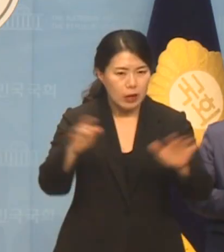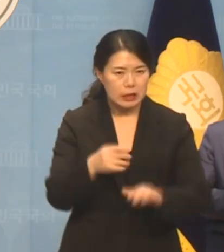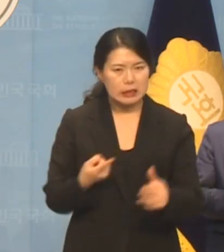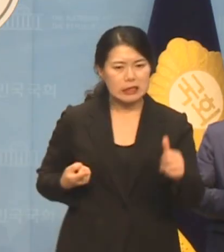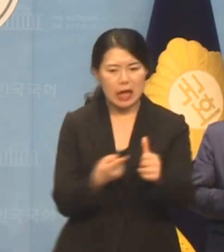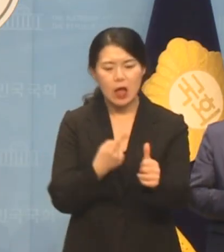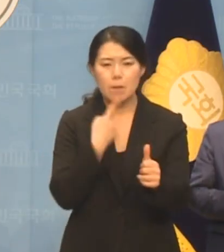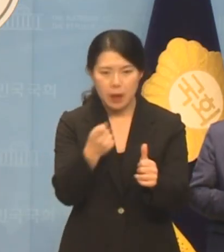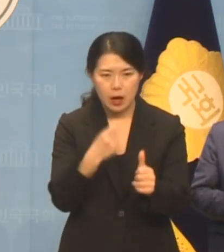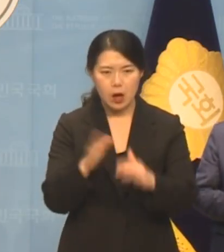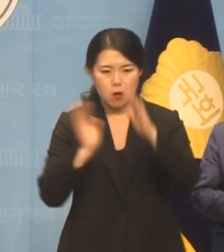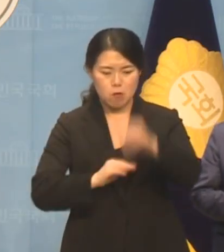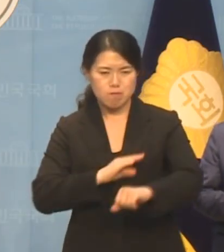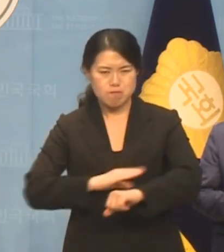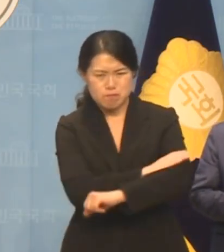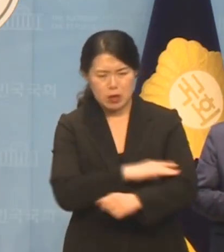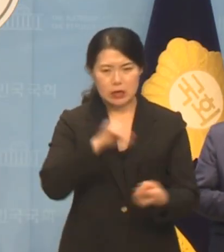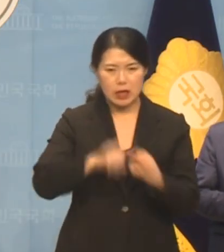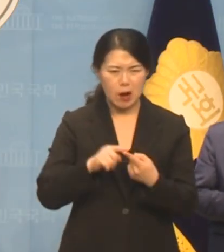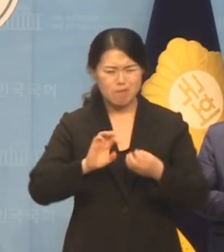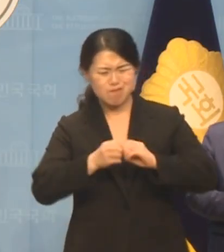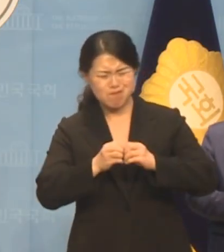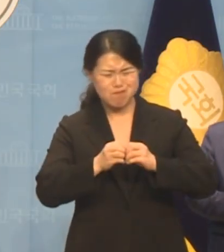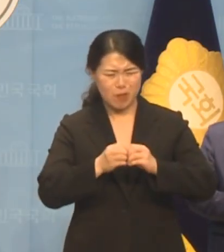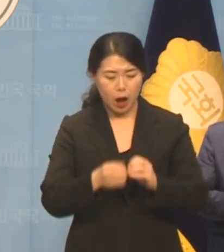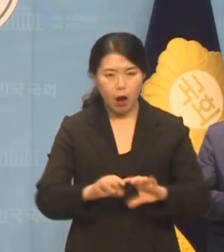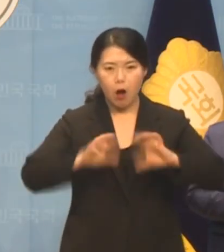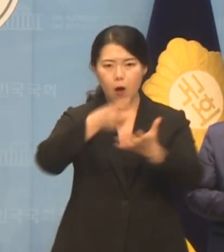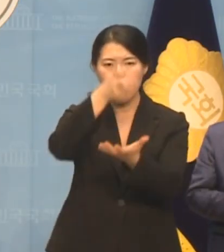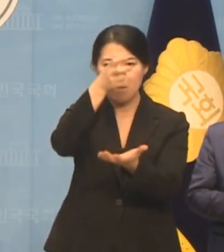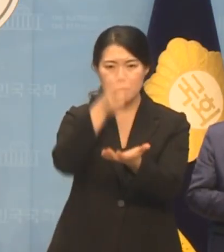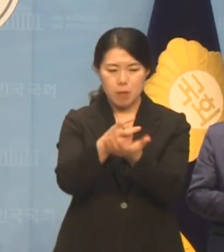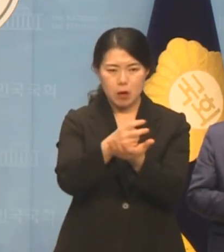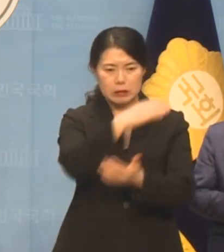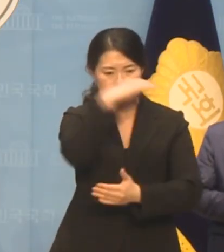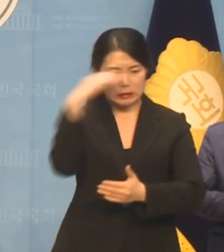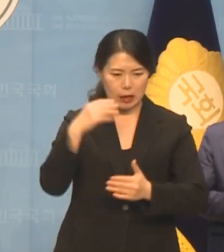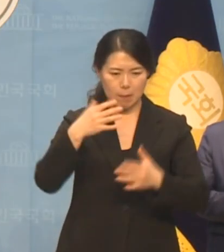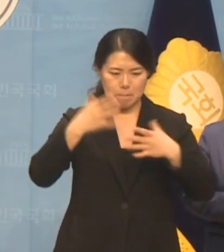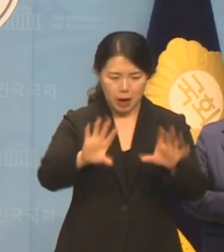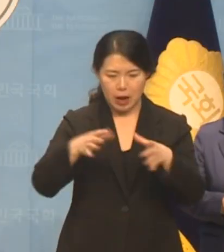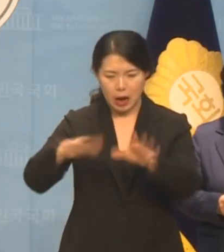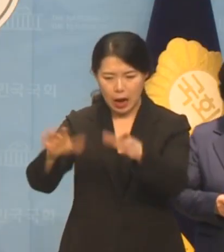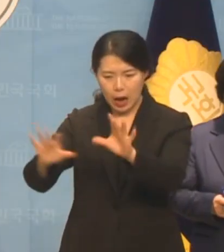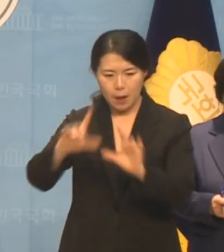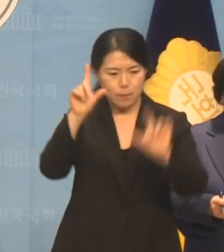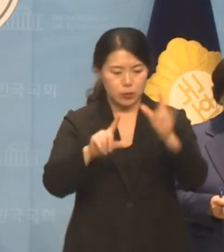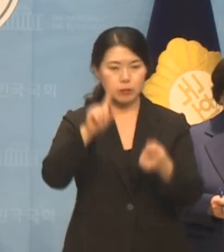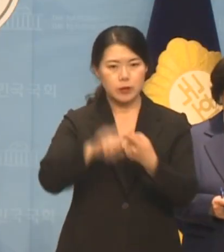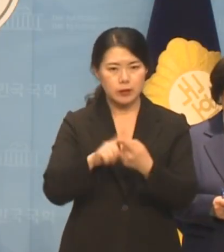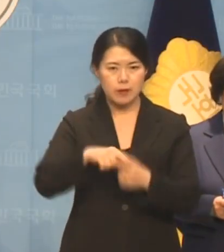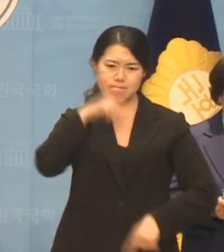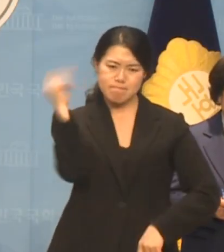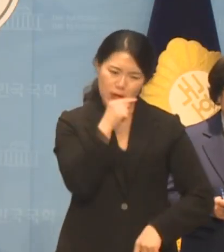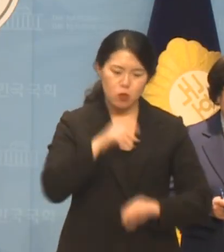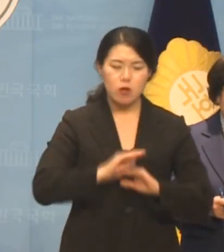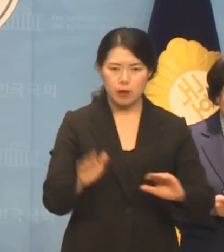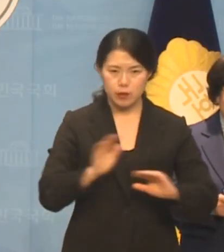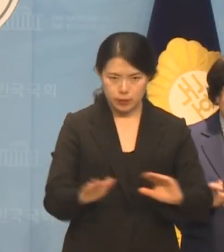협박, 공권력에 대한 악의적인 왜곡 등 헌정 질서를 파괴하는 모든 범죄 행위에 대해 단호히